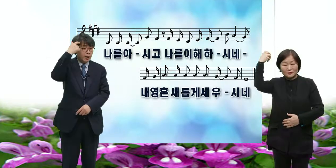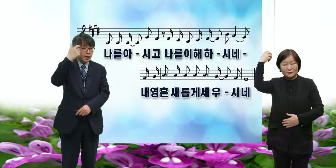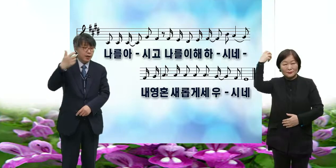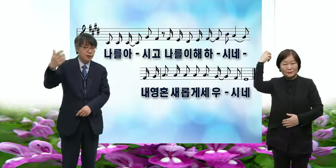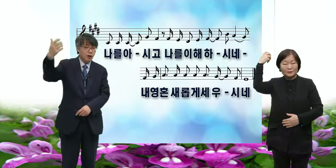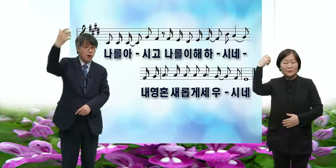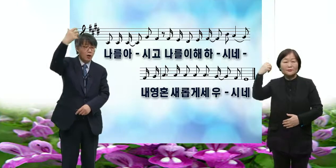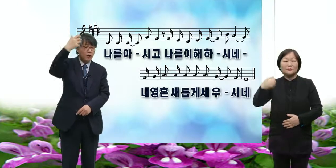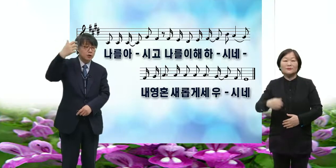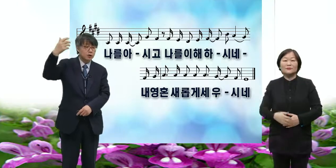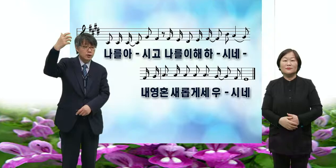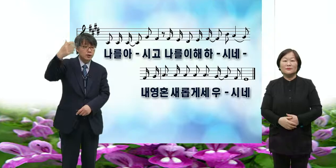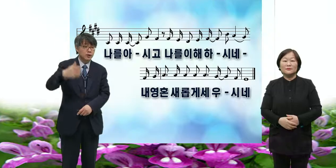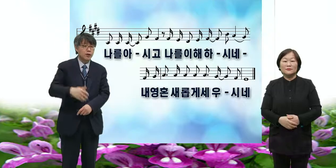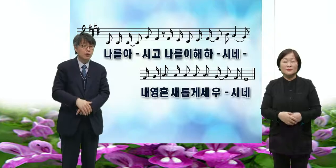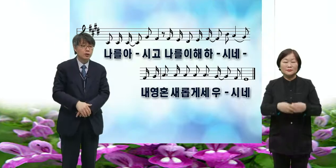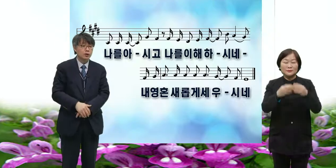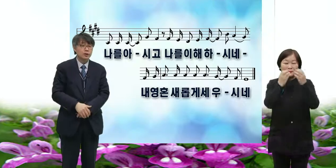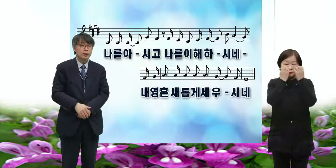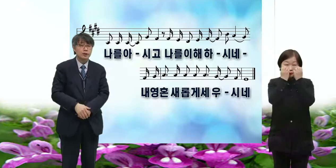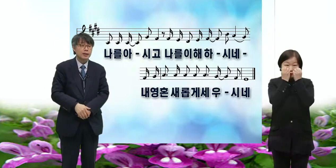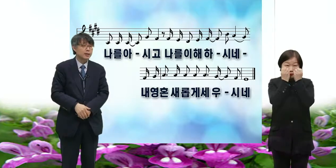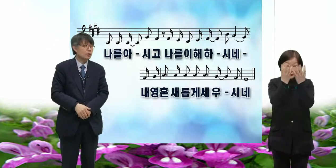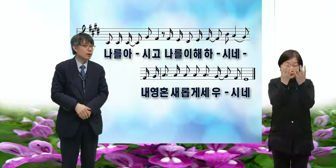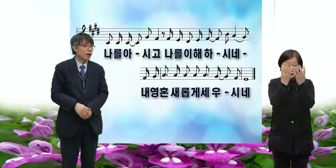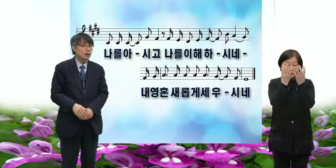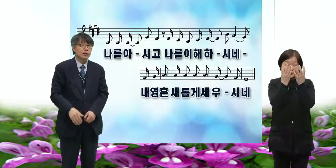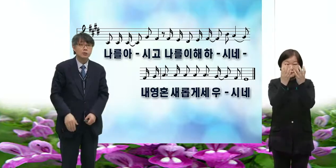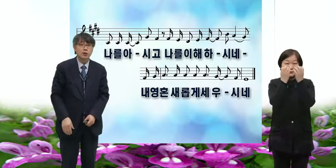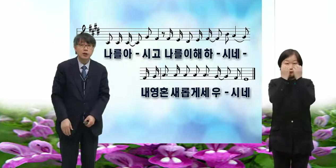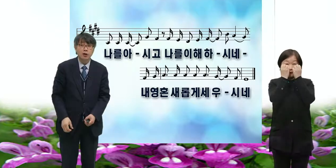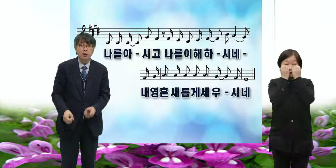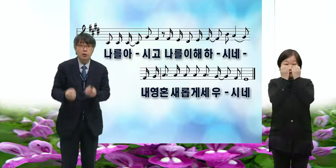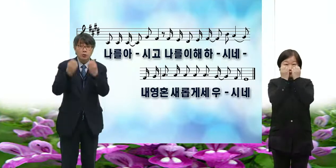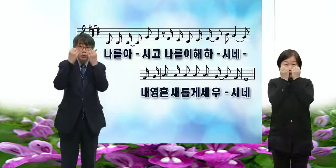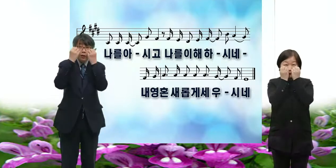내 영혼을 새롭다는 어떻게 해요? 눈에서